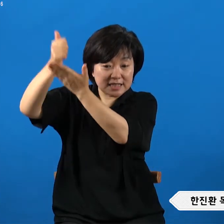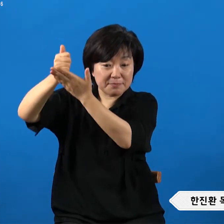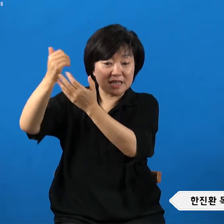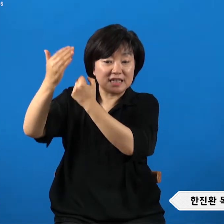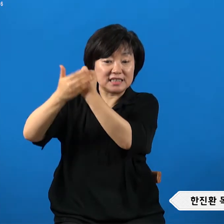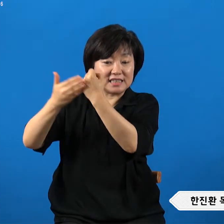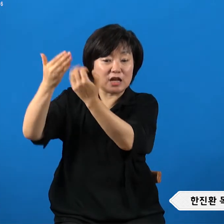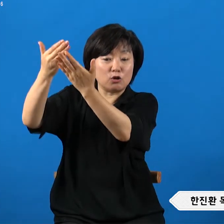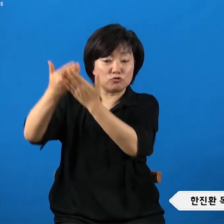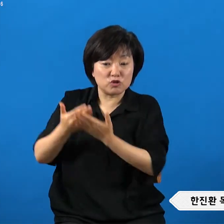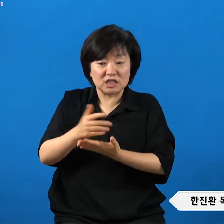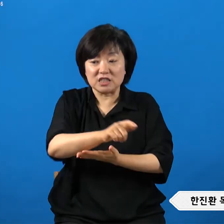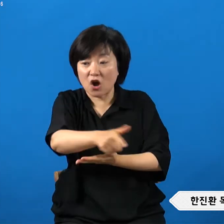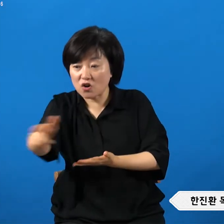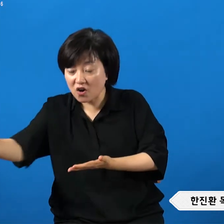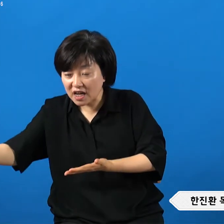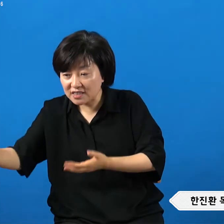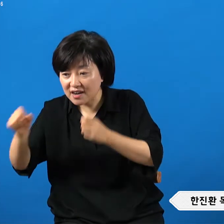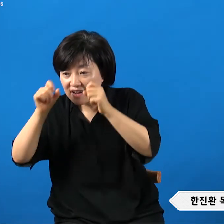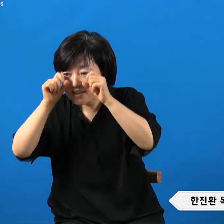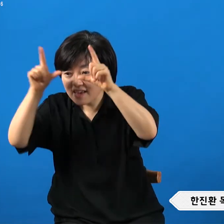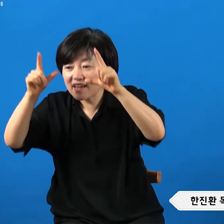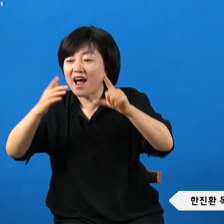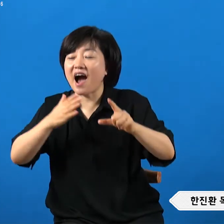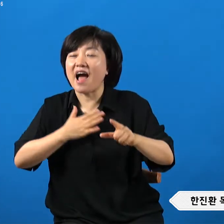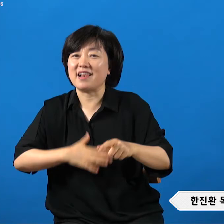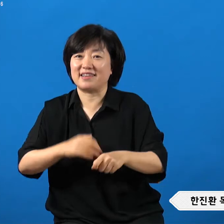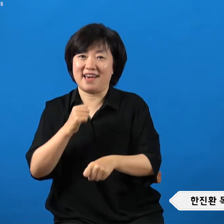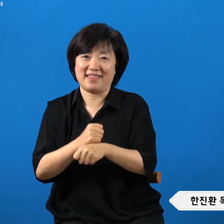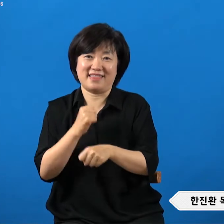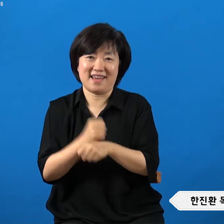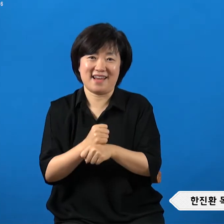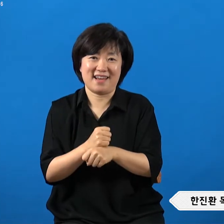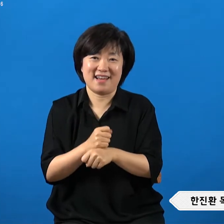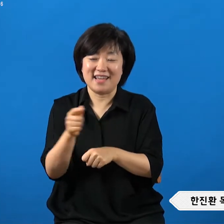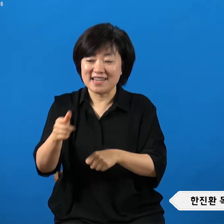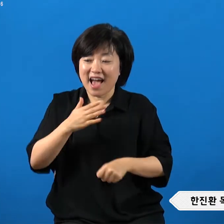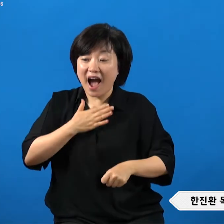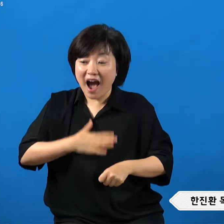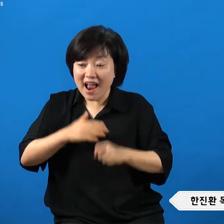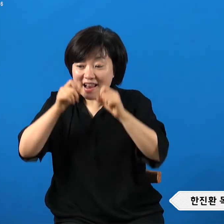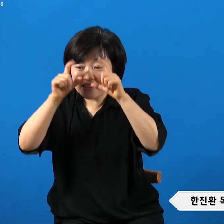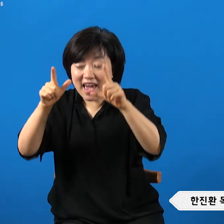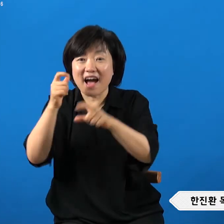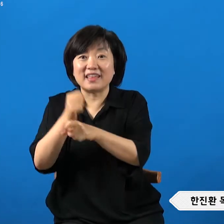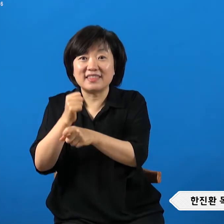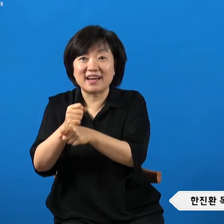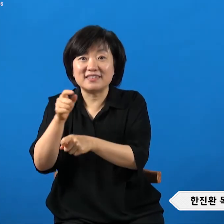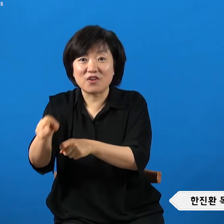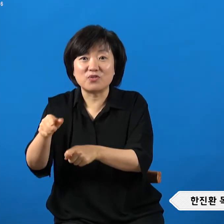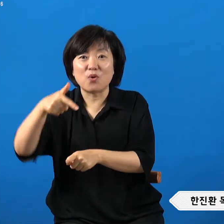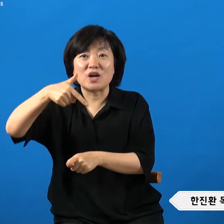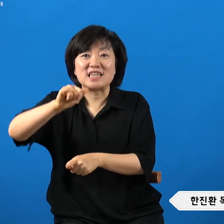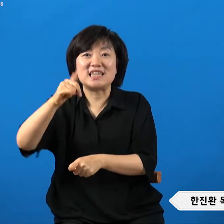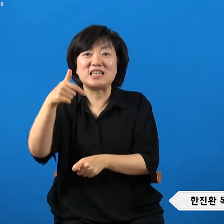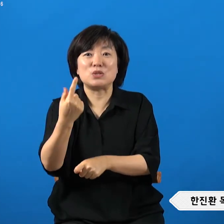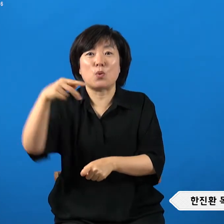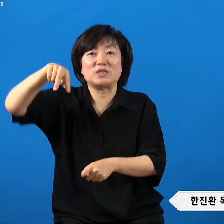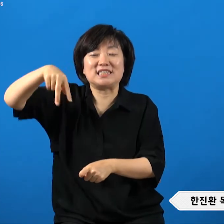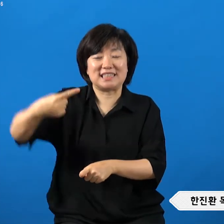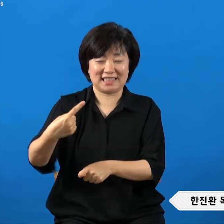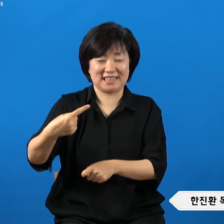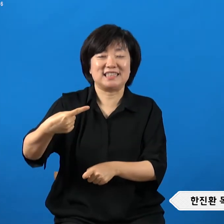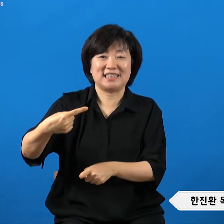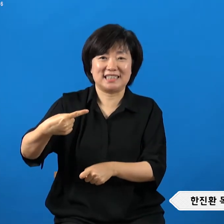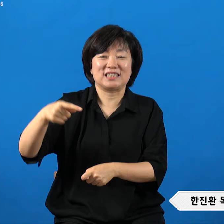우리에게 은혜로 주신 것들을 알게 하려 하심이라. 여기 안다는 말도 기노스코입니다. 우리 이성을